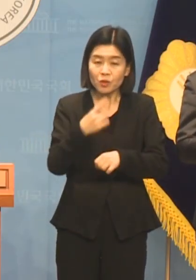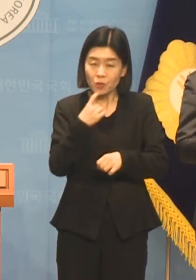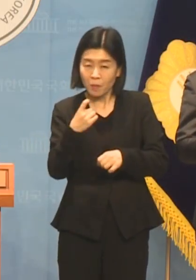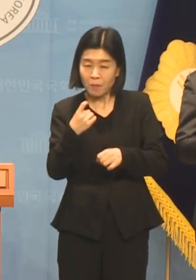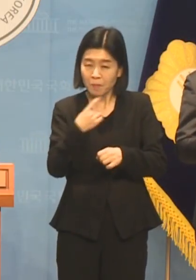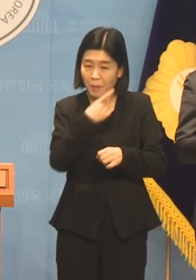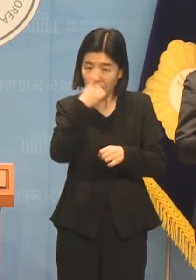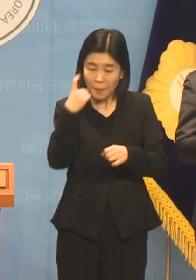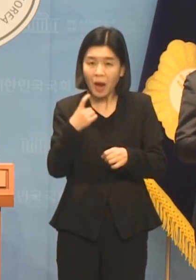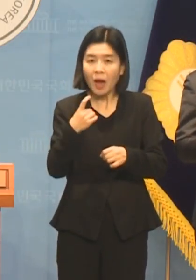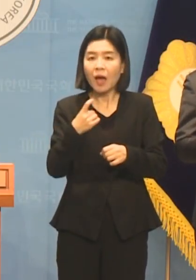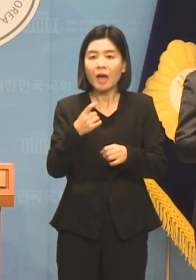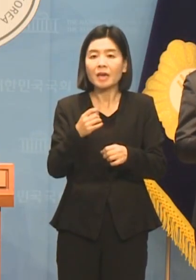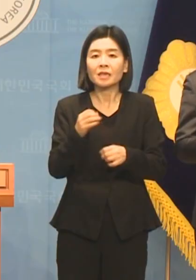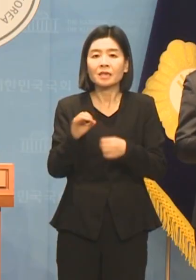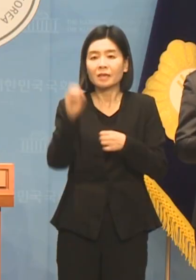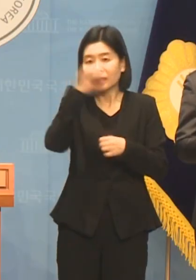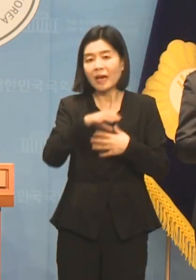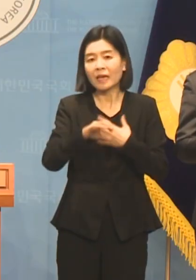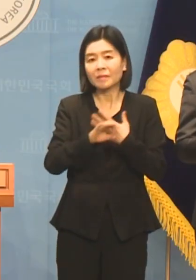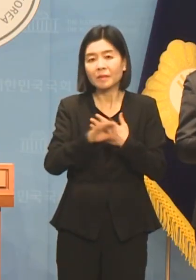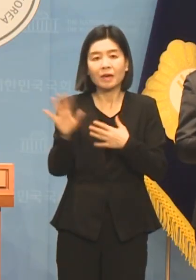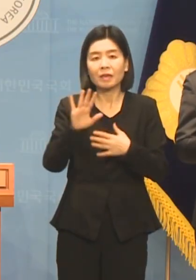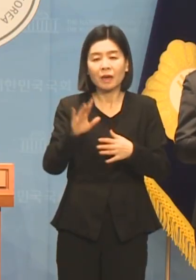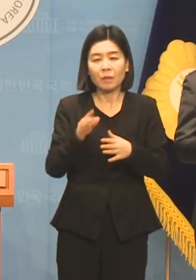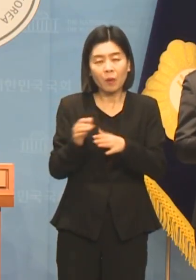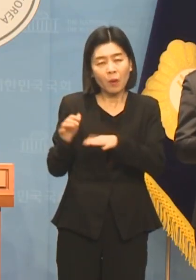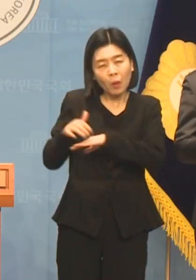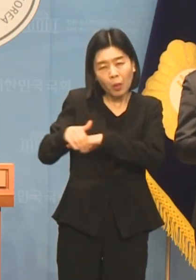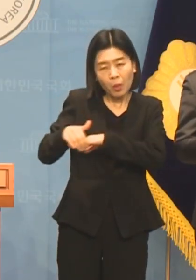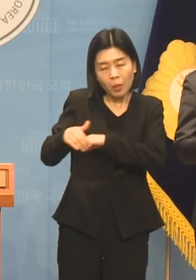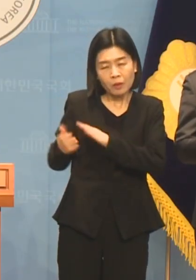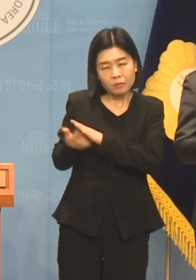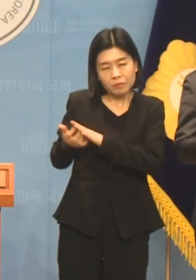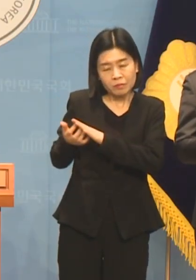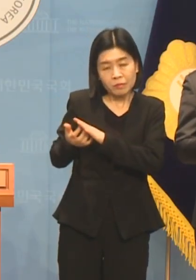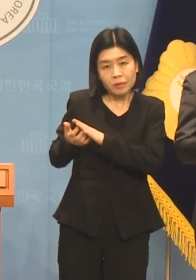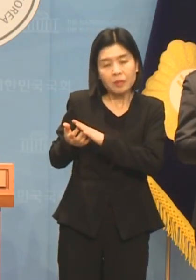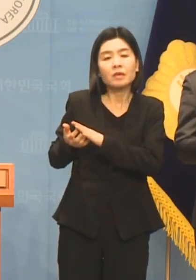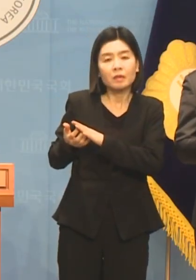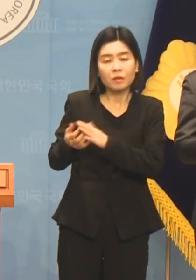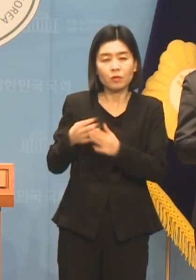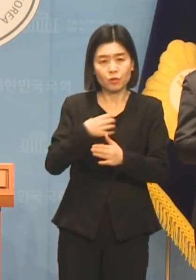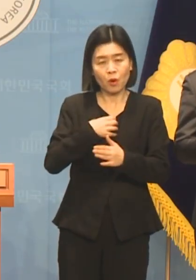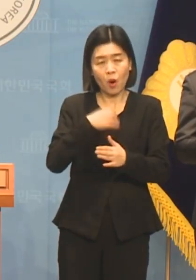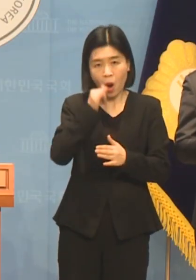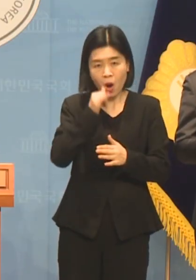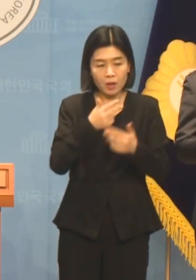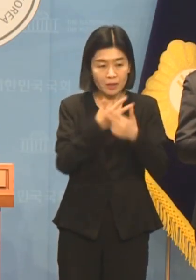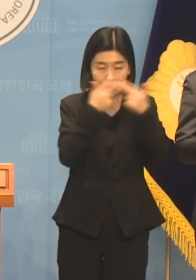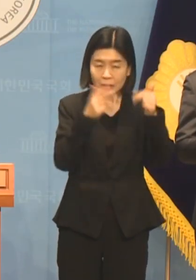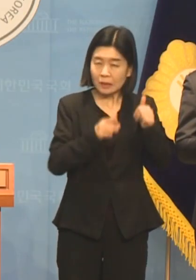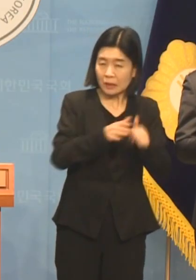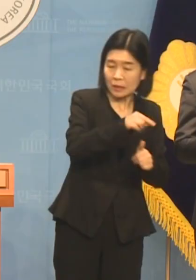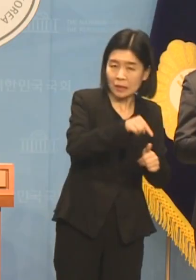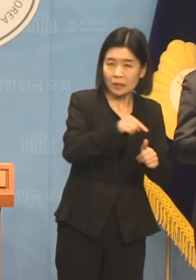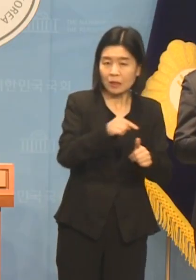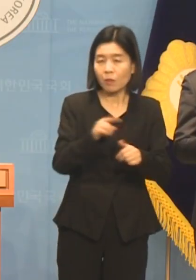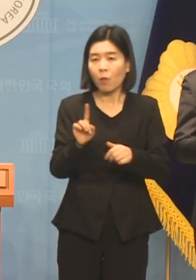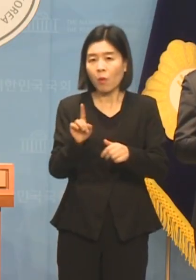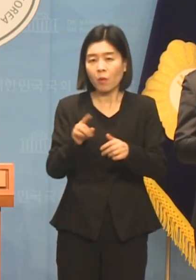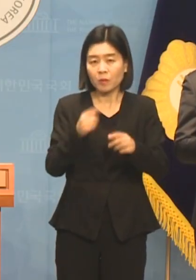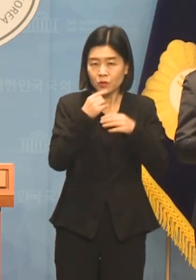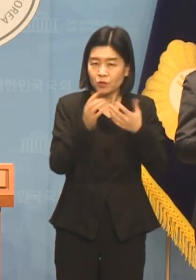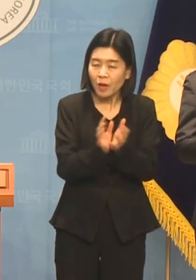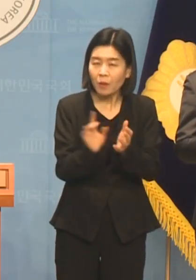치밀하고 계획적인 민주주의 파괴 시도라고 판단하고 있습니다. 이재명 대표를 향한 조직적 악마와 민주당에 대한 음모론 그리고